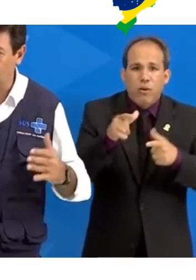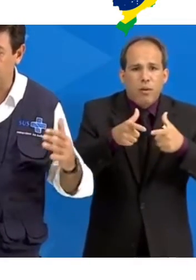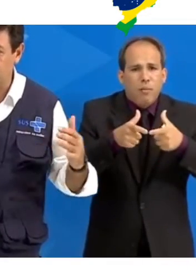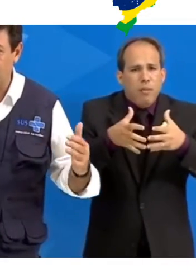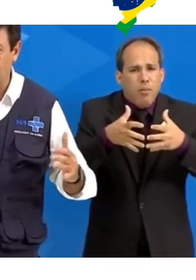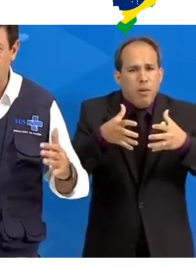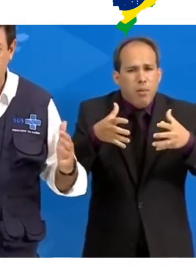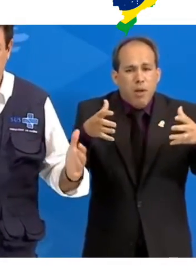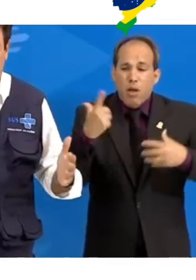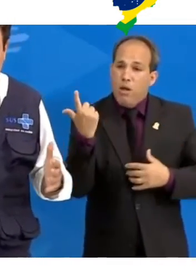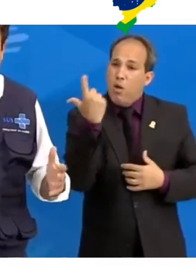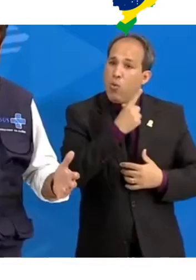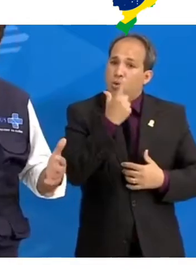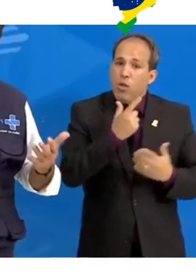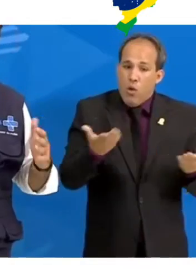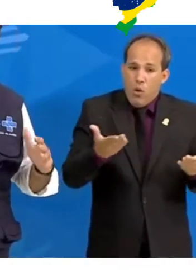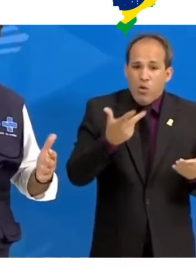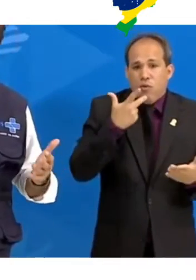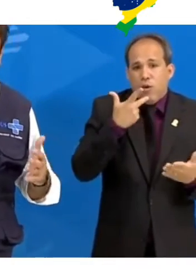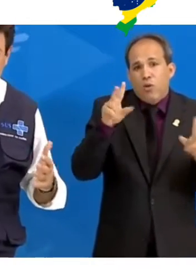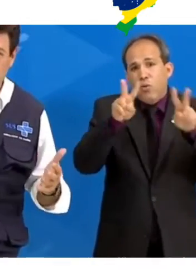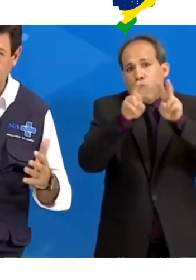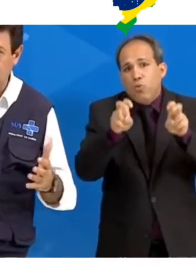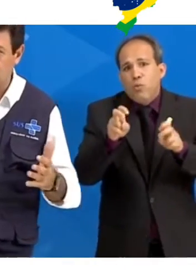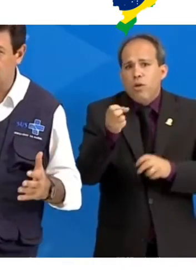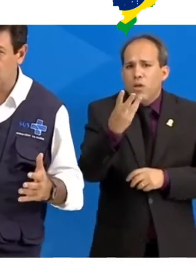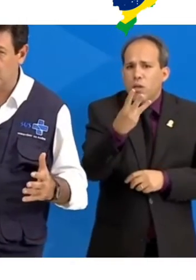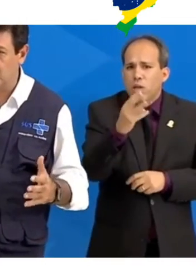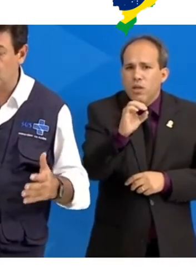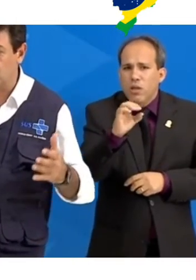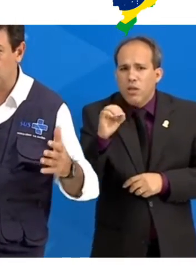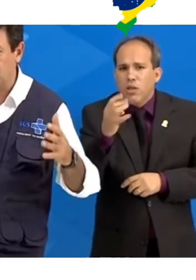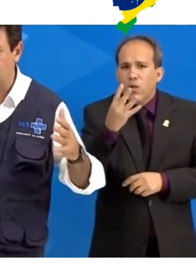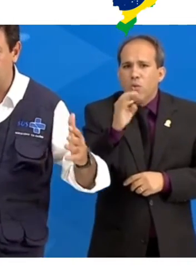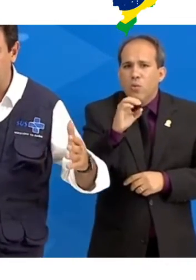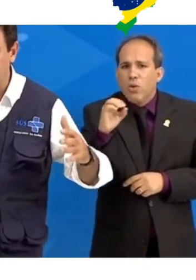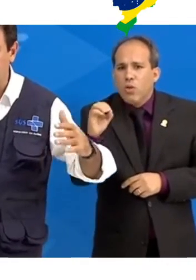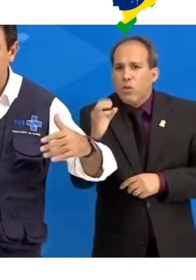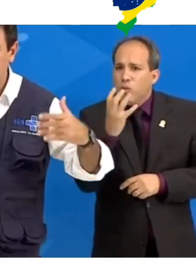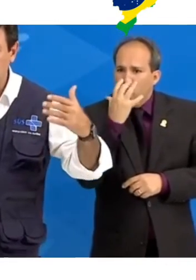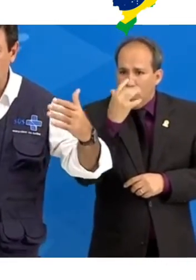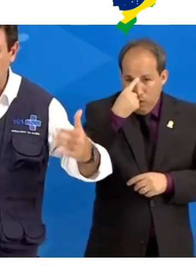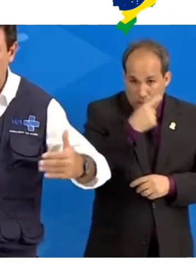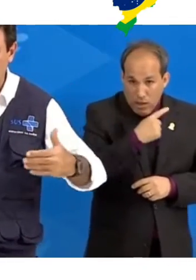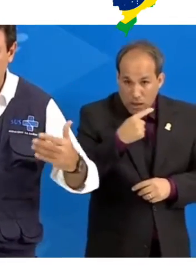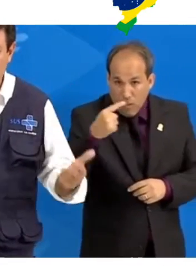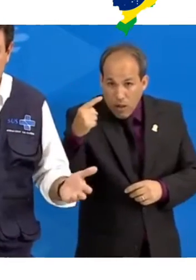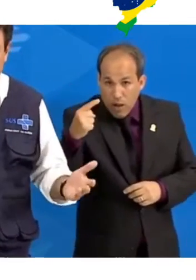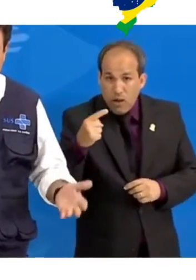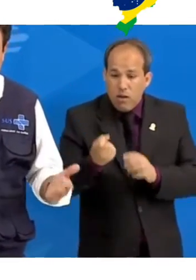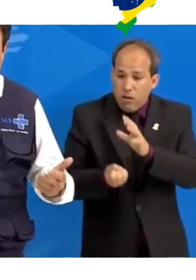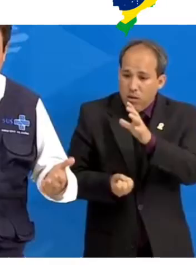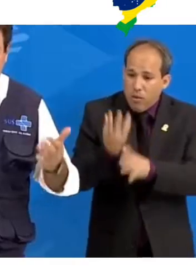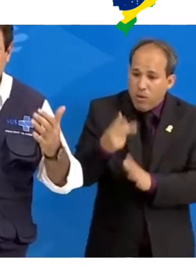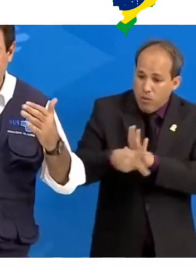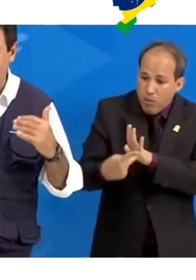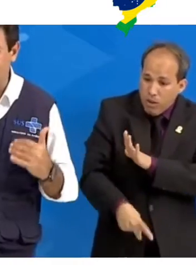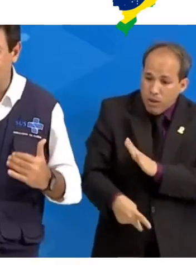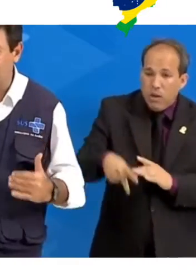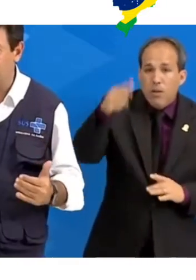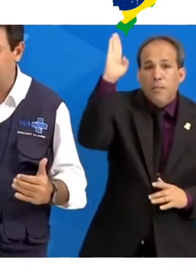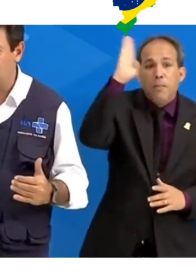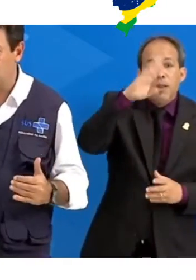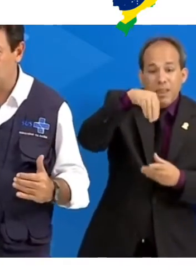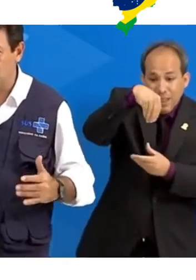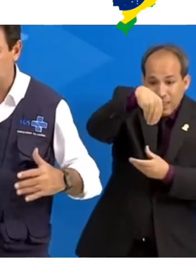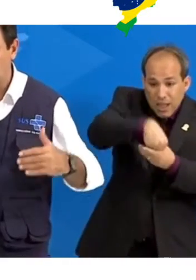gente já consegue hoje falar em 300, 400 respiradores por semana, só na produção nossa